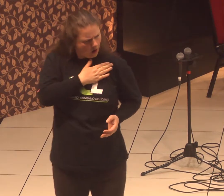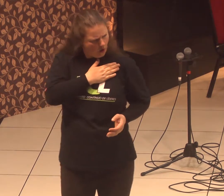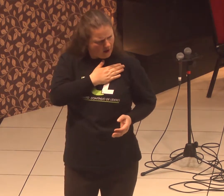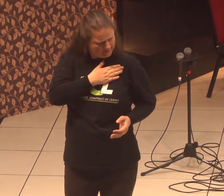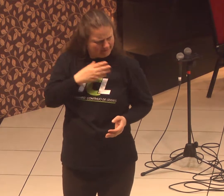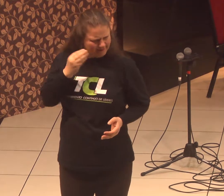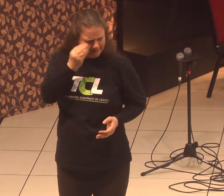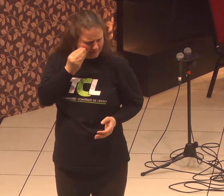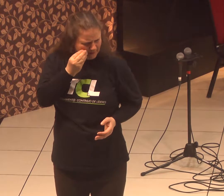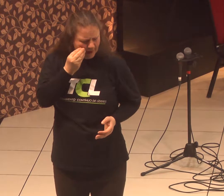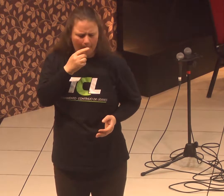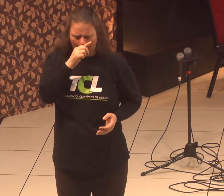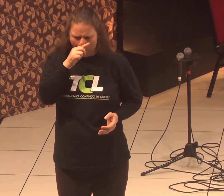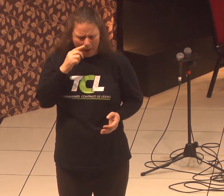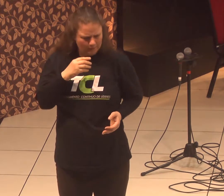que